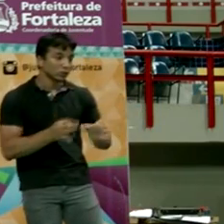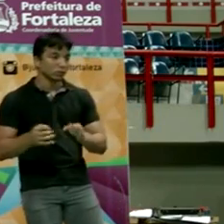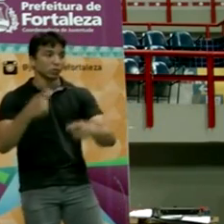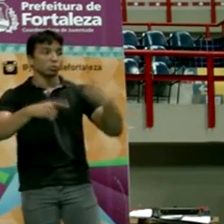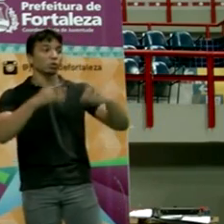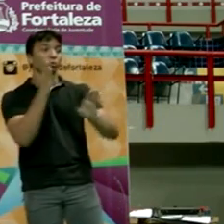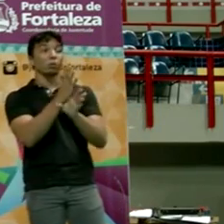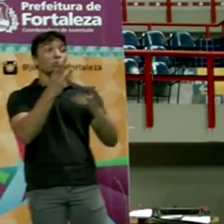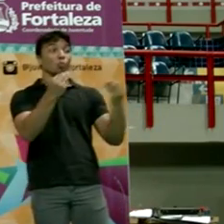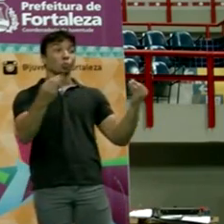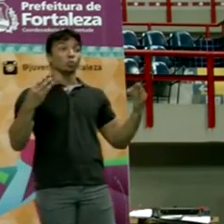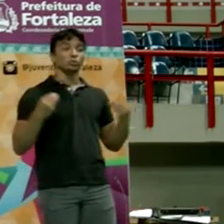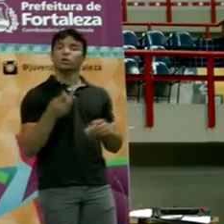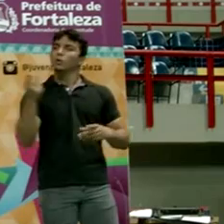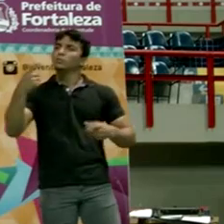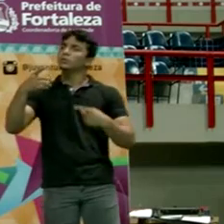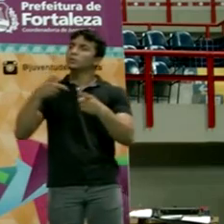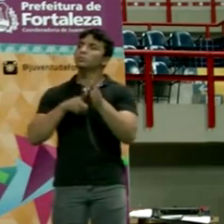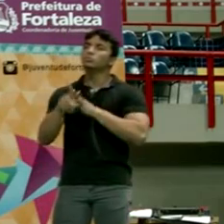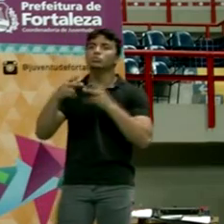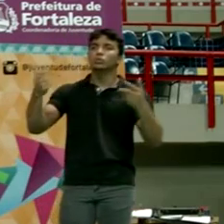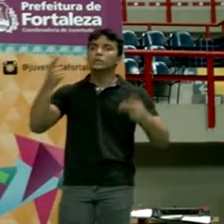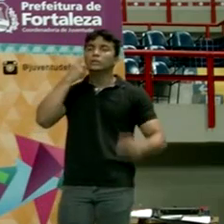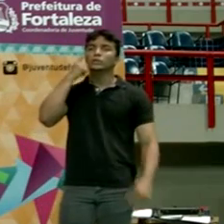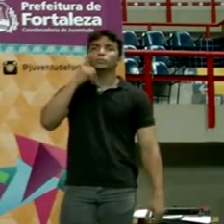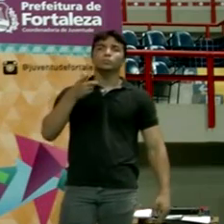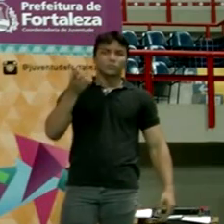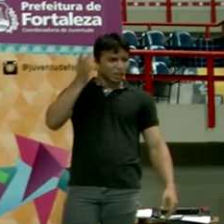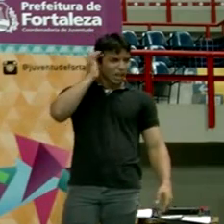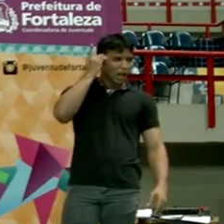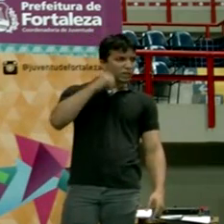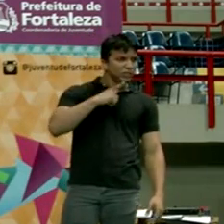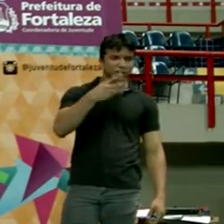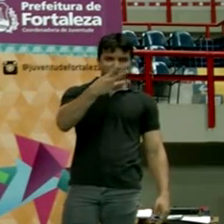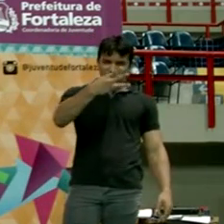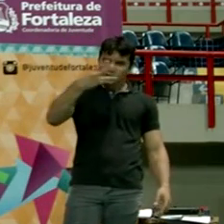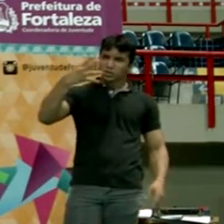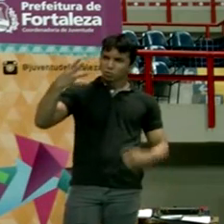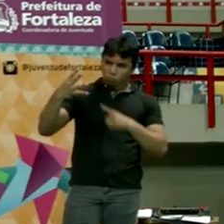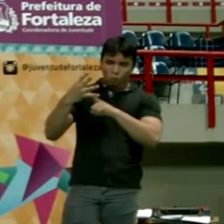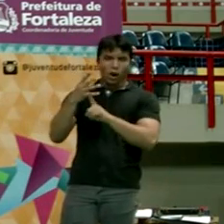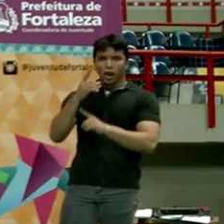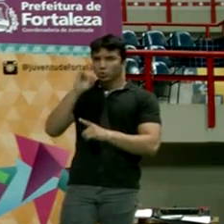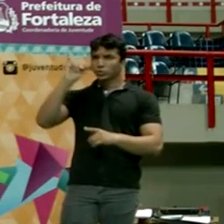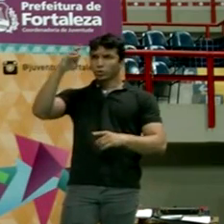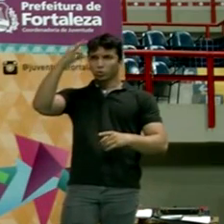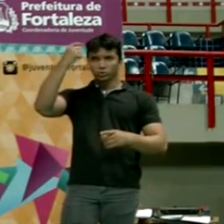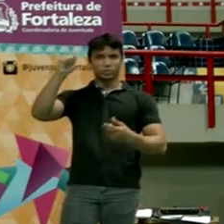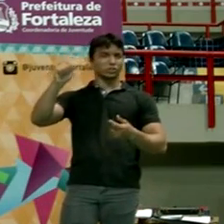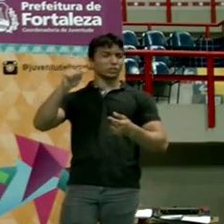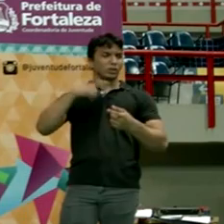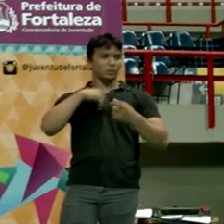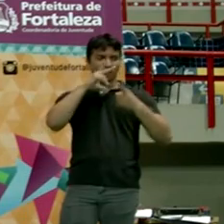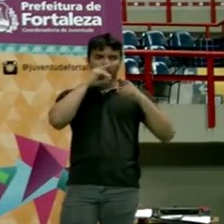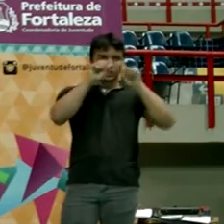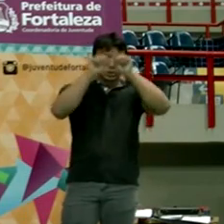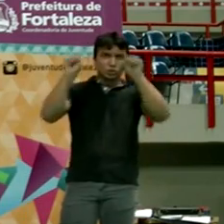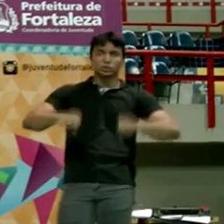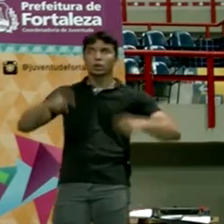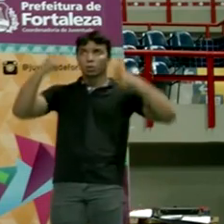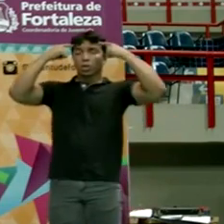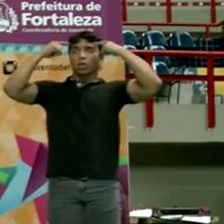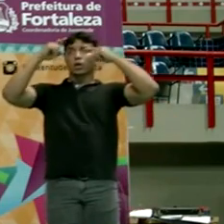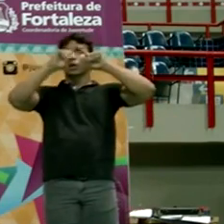tantos partidos políticos. Pessoal, me diga uma coisa. Será que existem 34 ideologias, sistemas